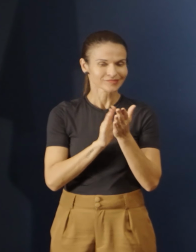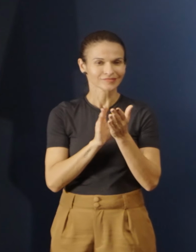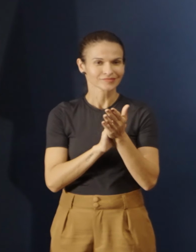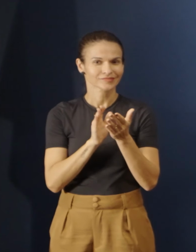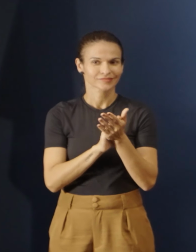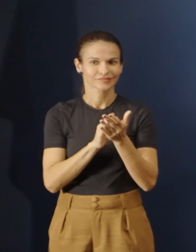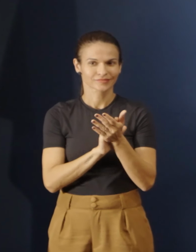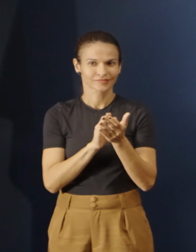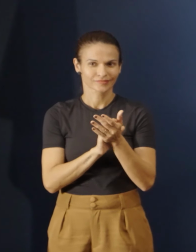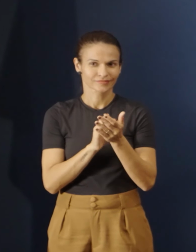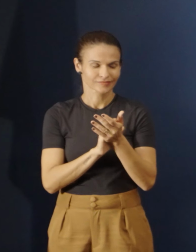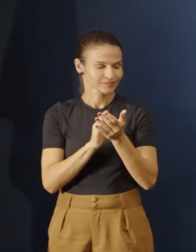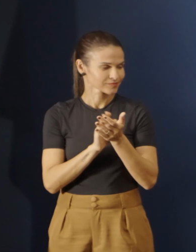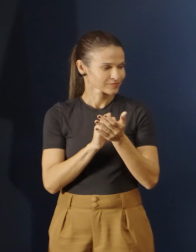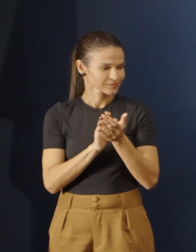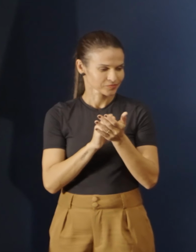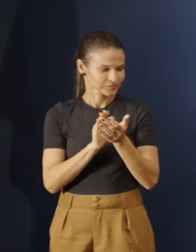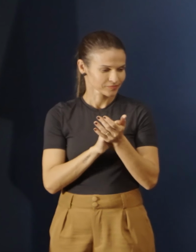Obrigado.